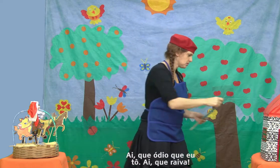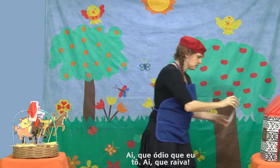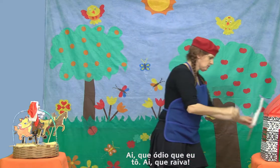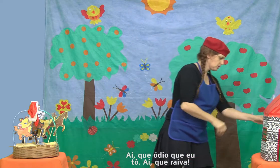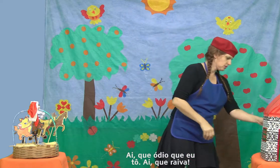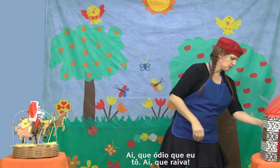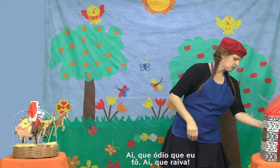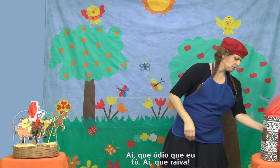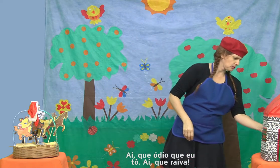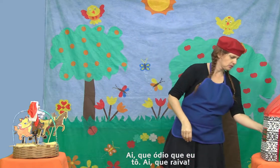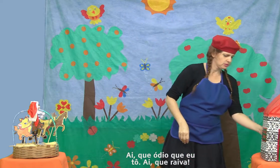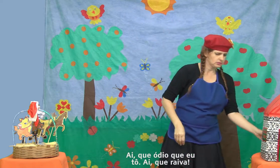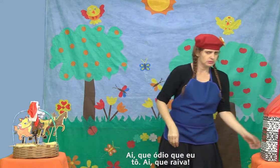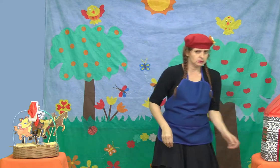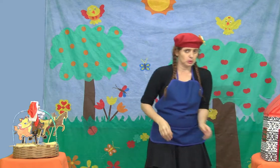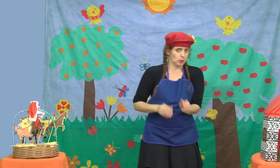ode to aqui raiva